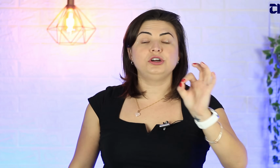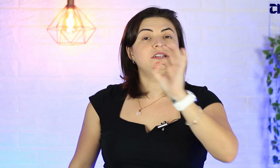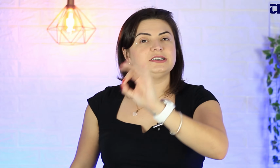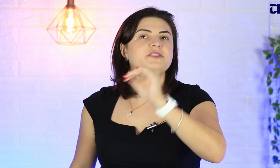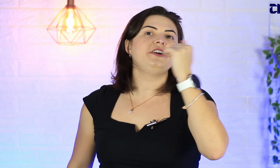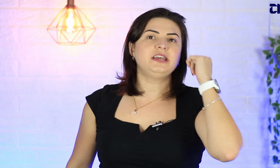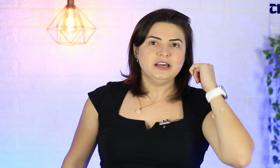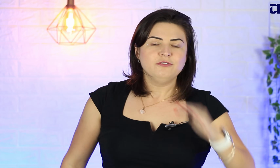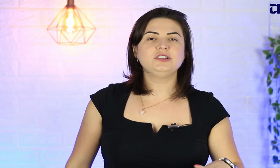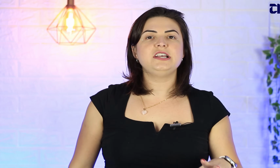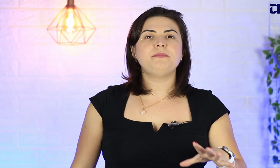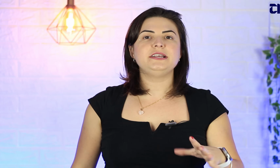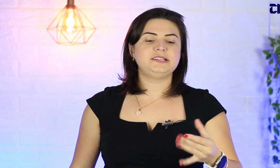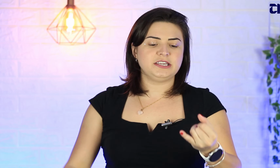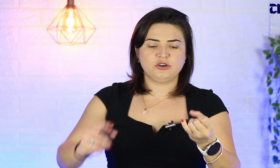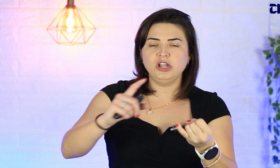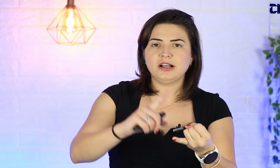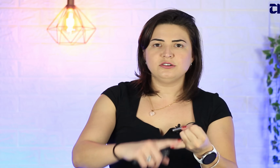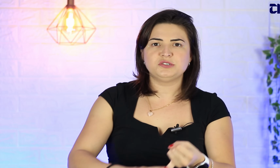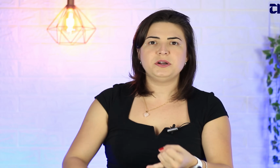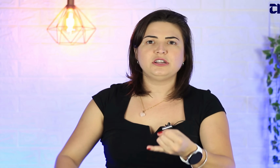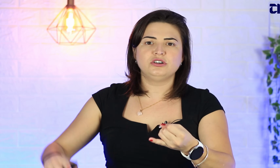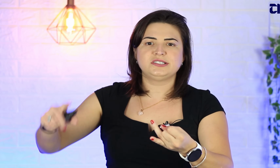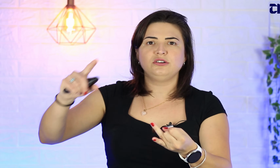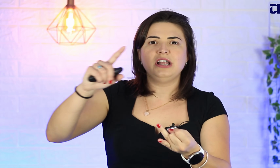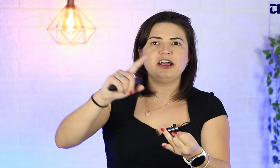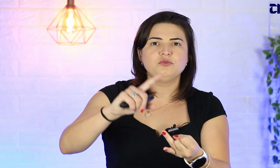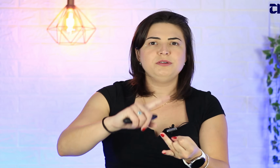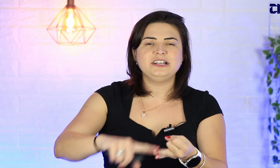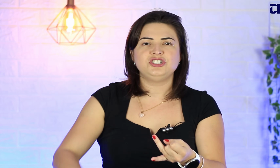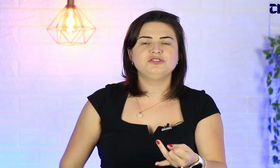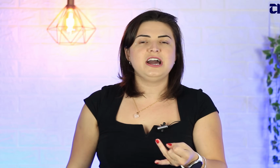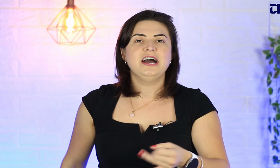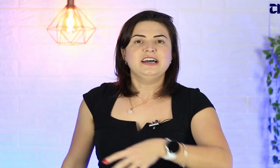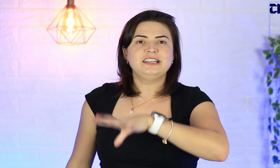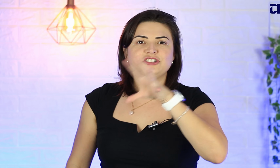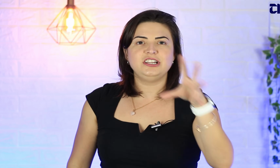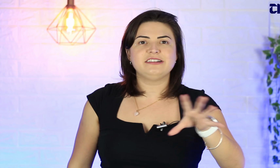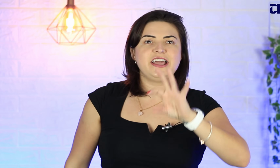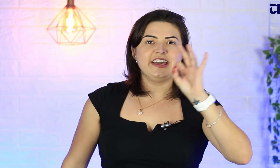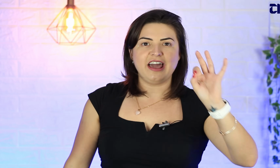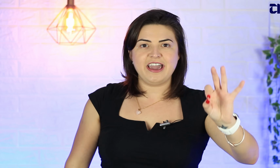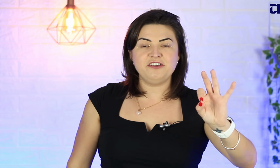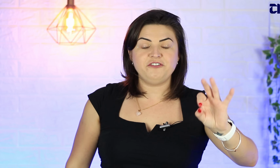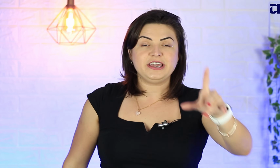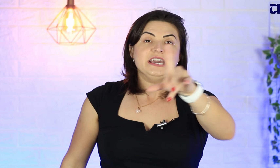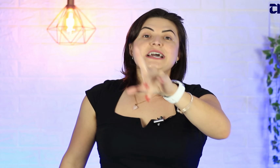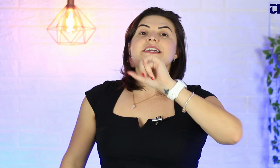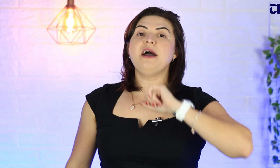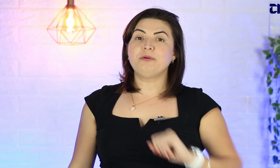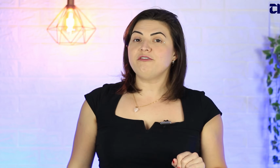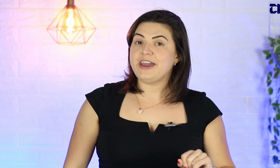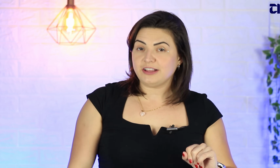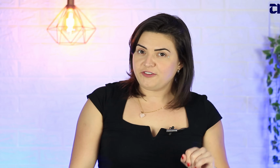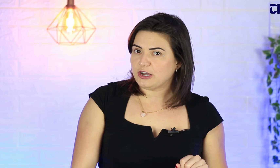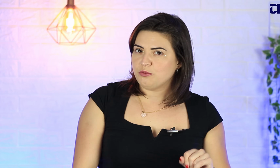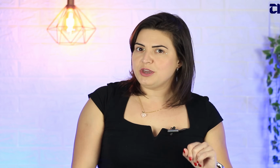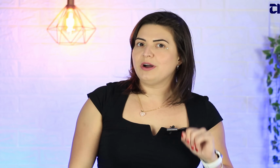toda terça-feira você aparecer aqui. Coloca no despertador do celular, num bilhetinho na geladeira, enfim. E aproveita e fica comigo